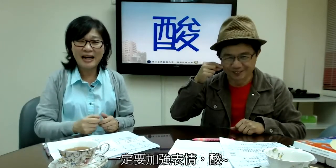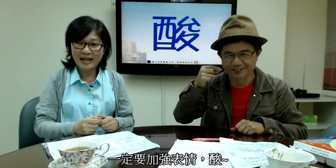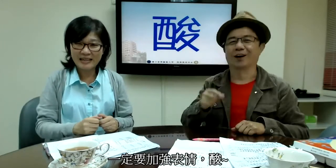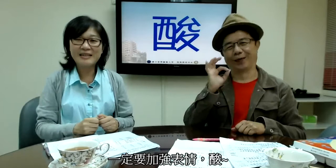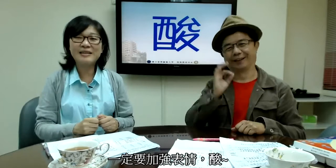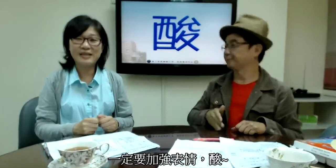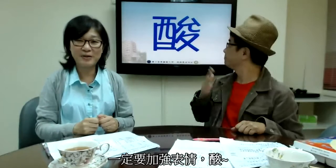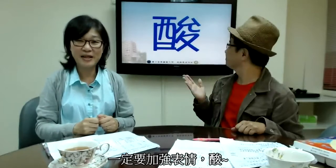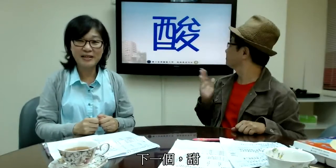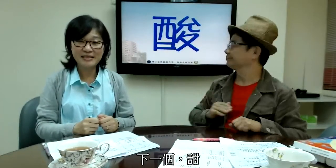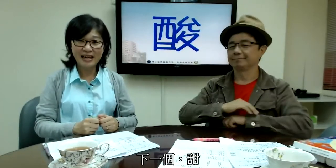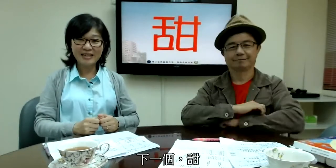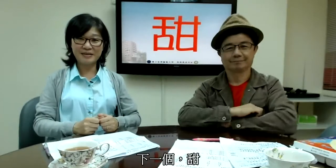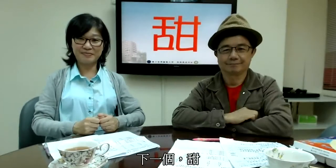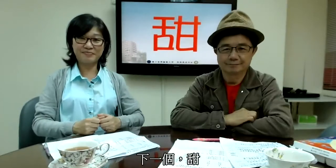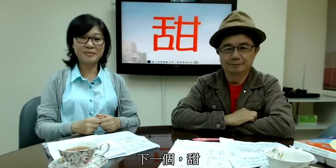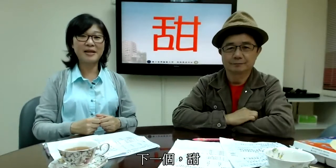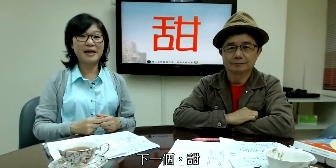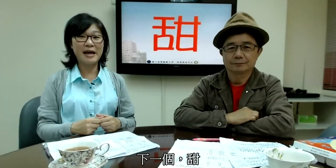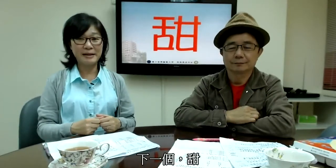酸。 OK， 下一个甜